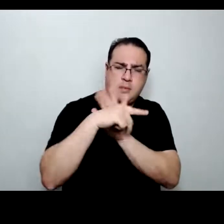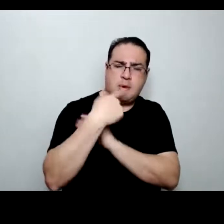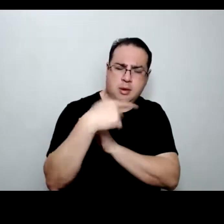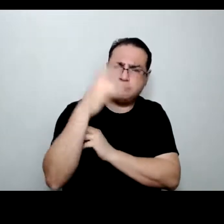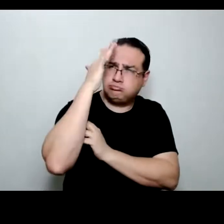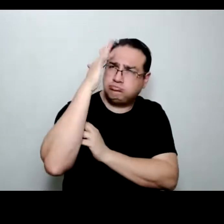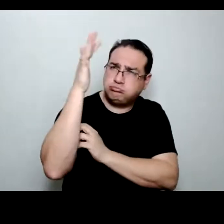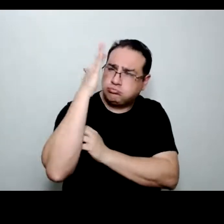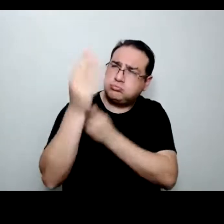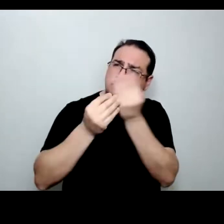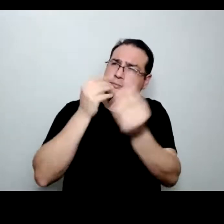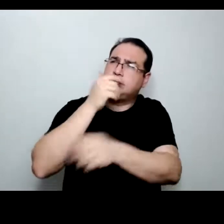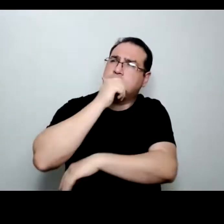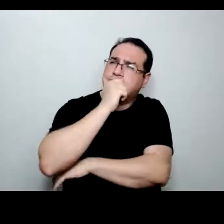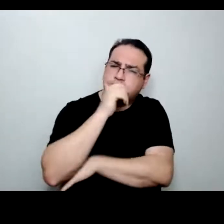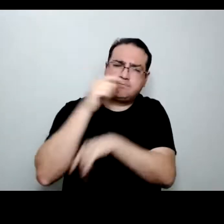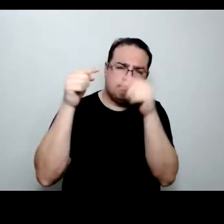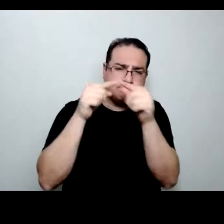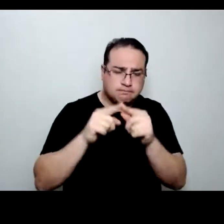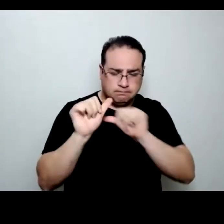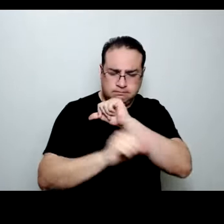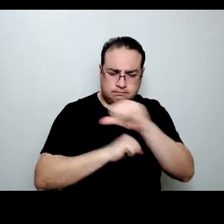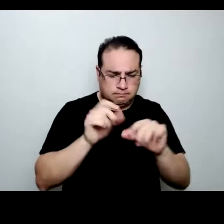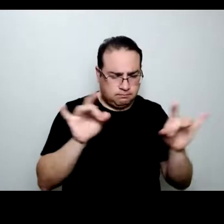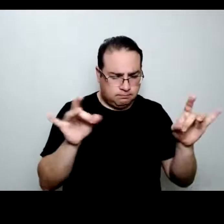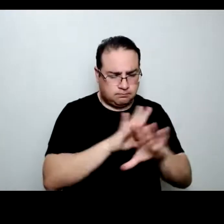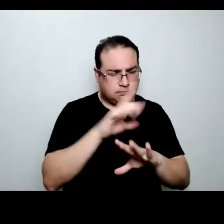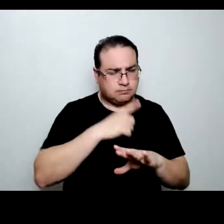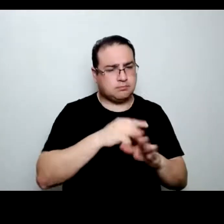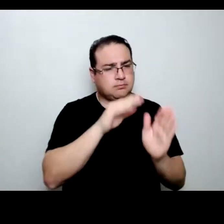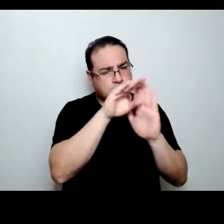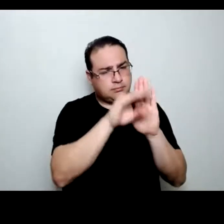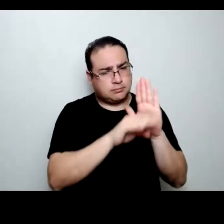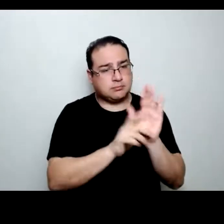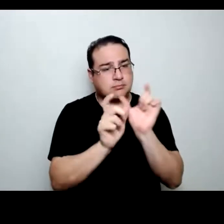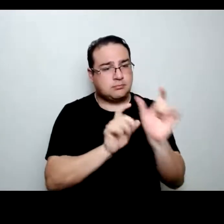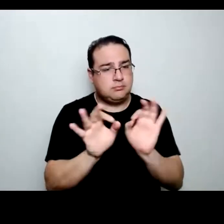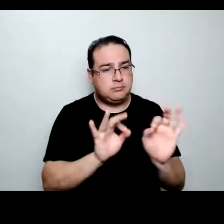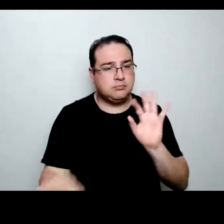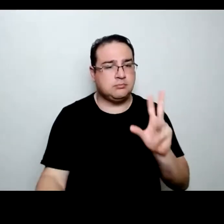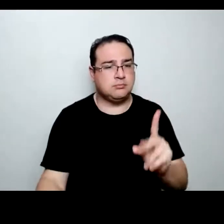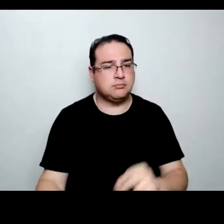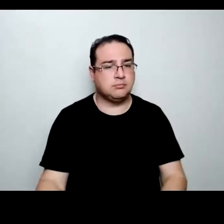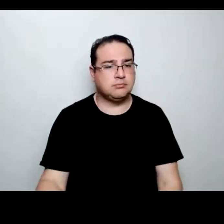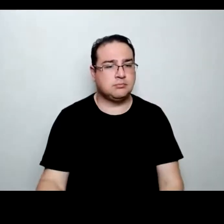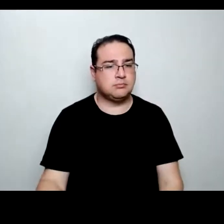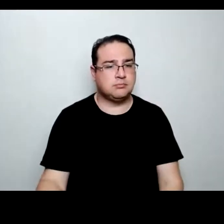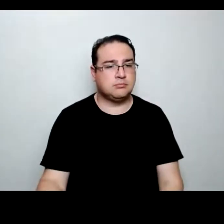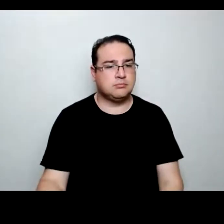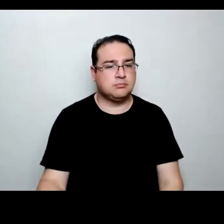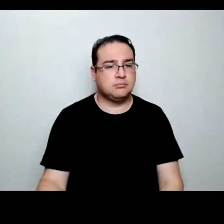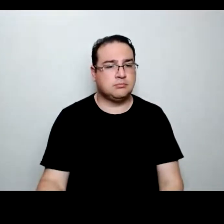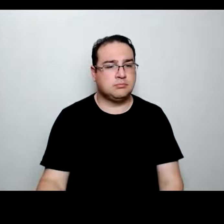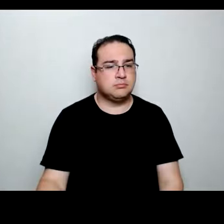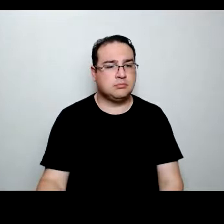que muitas vezes justamente materializa em listas de palavras organizadas de